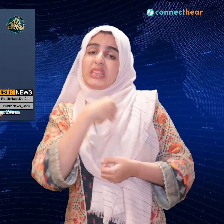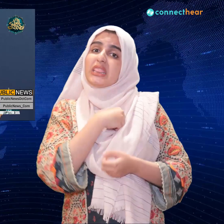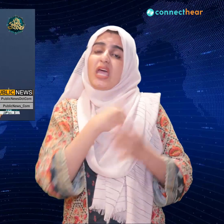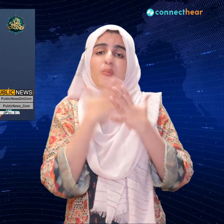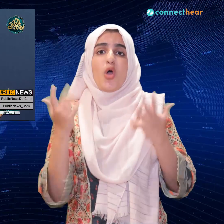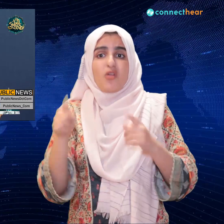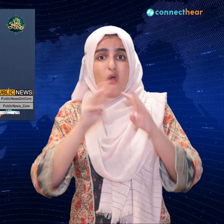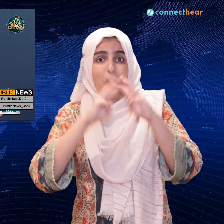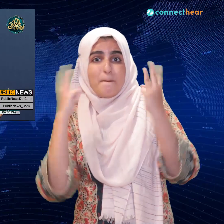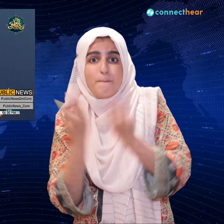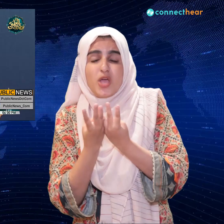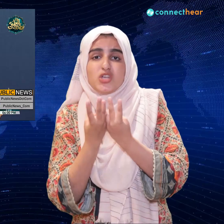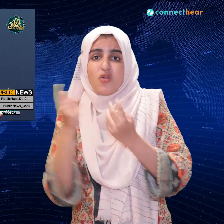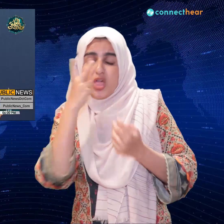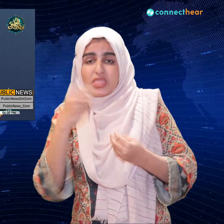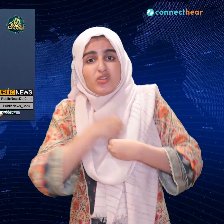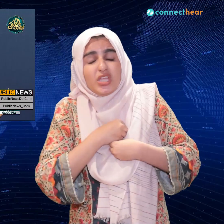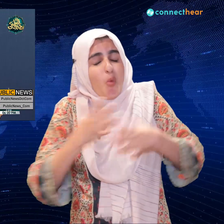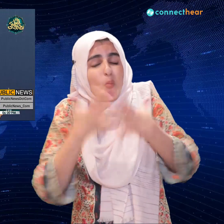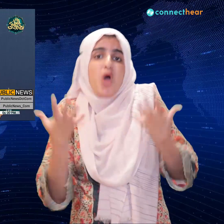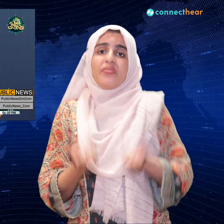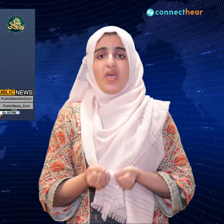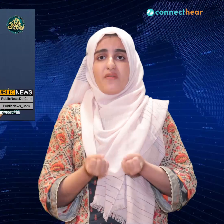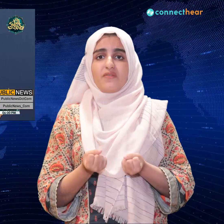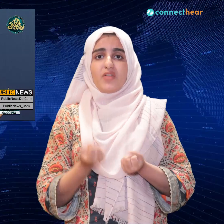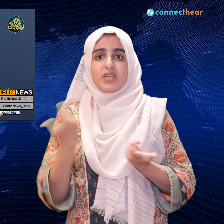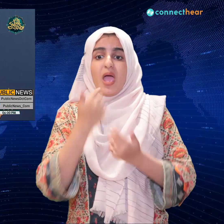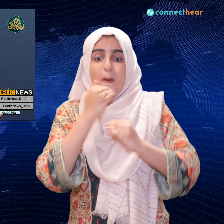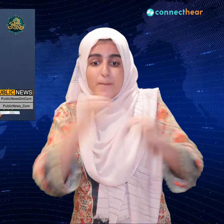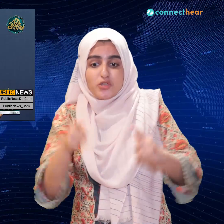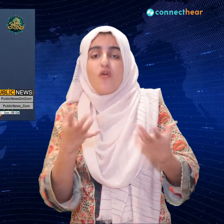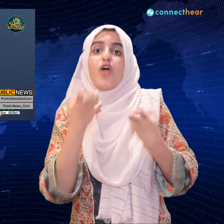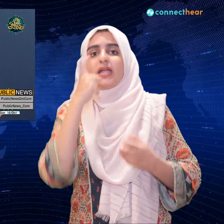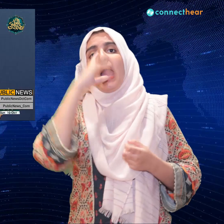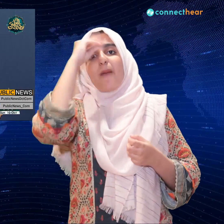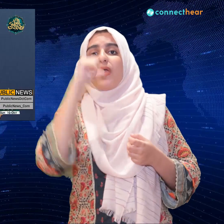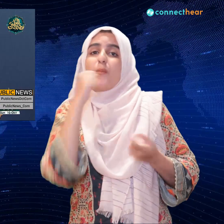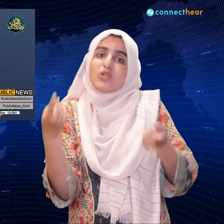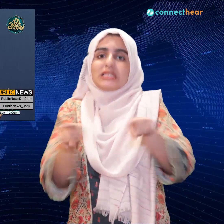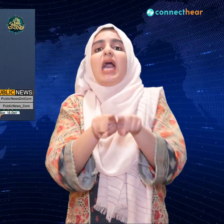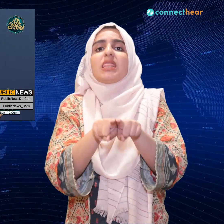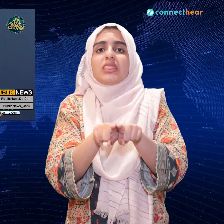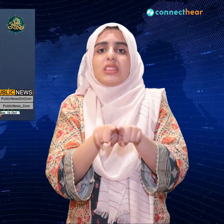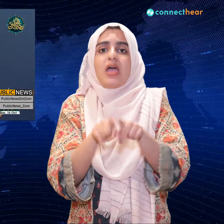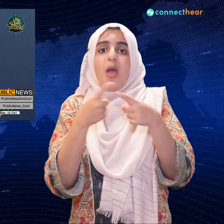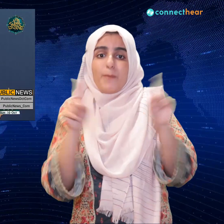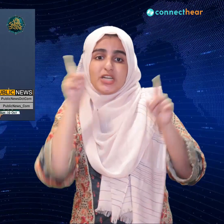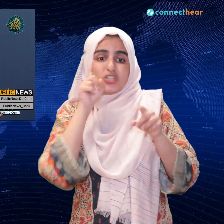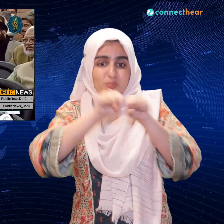معاشرے کے لیے سب سے تکلیف دہ چیز ہے، کیونکہ بچوں کو ماں باپ چاہیے۔ تو جب